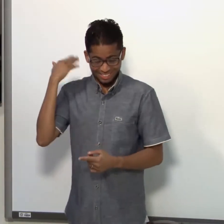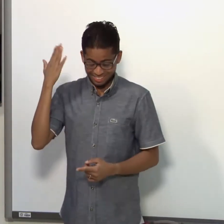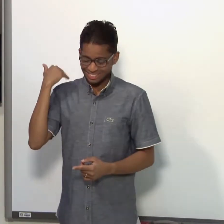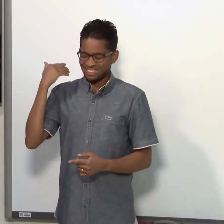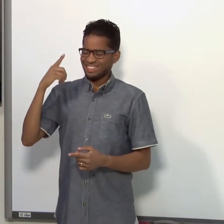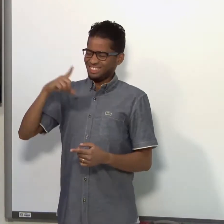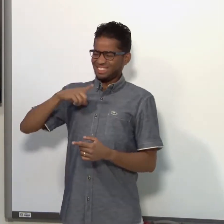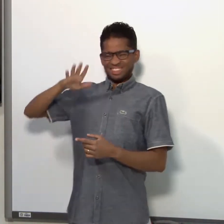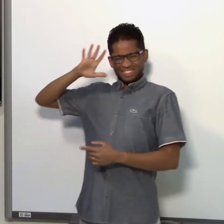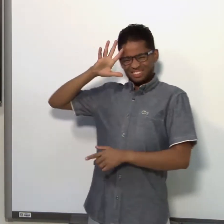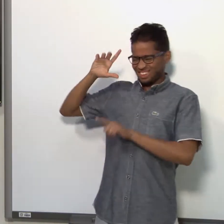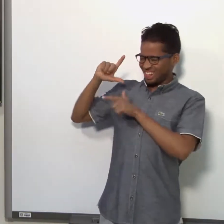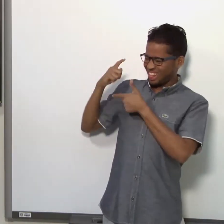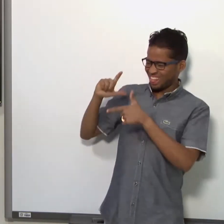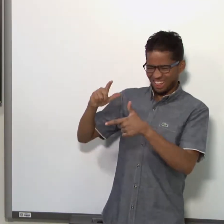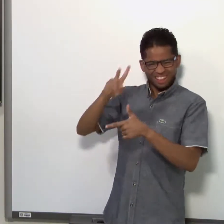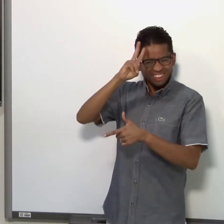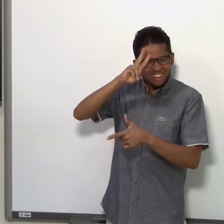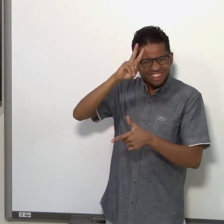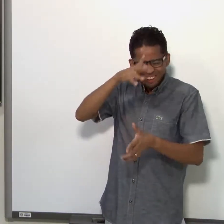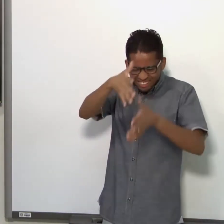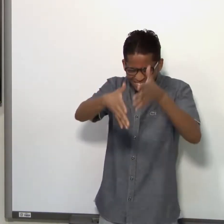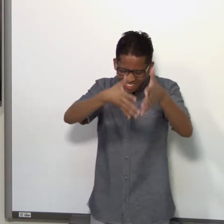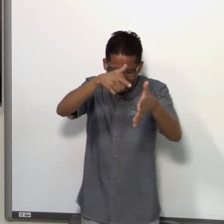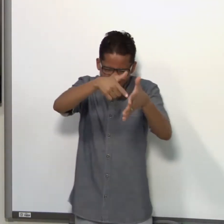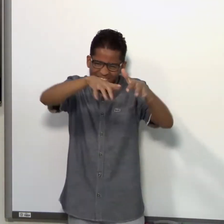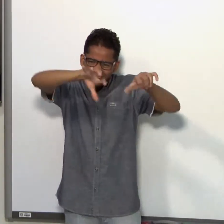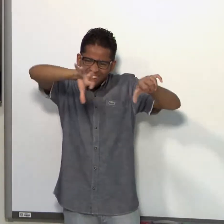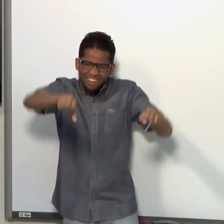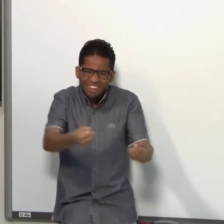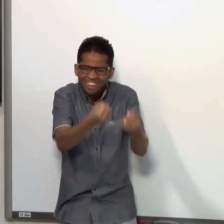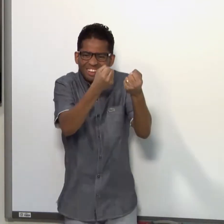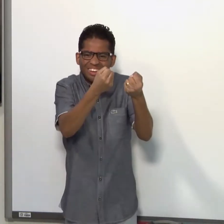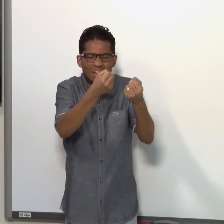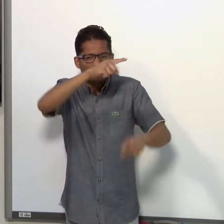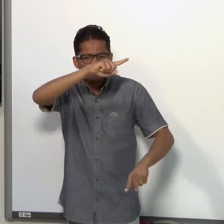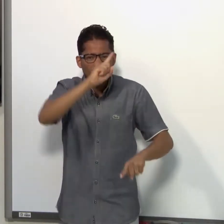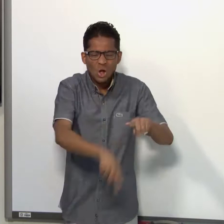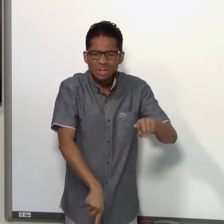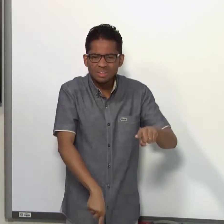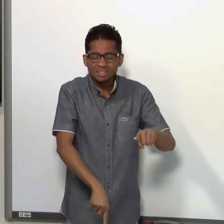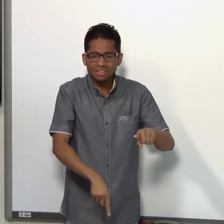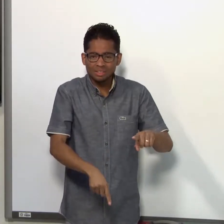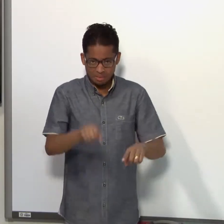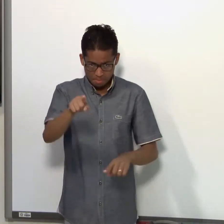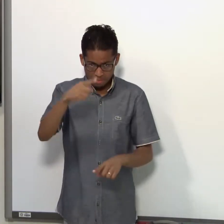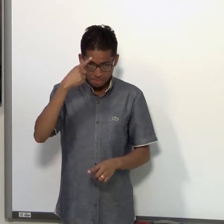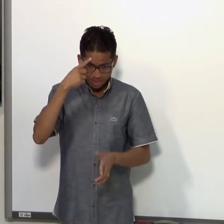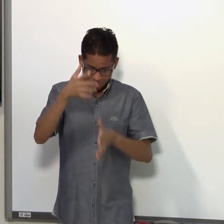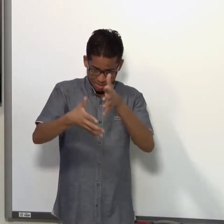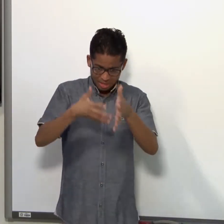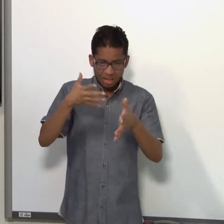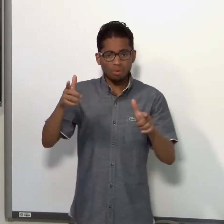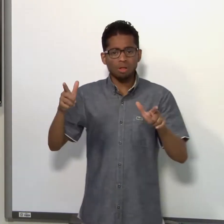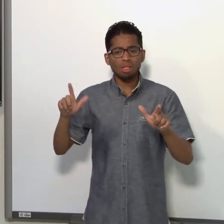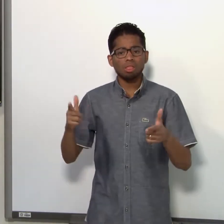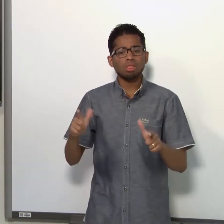Quando falamos da teoria tradicional, lembra da proibição da língua de sinais? Mas essa